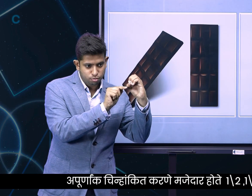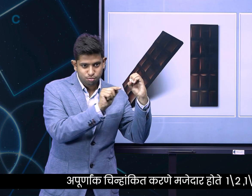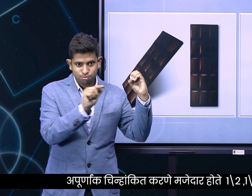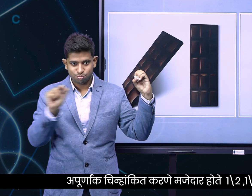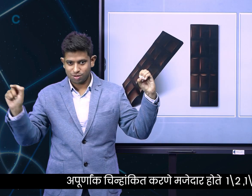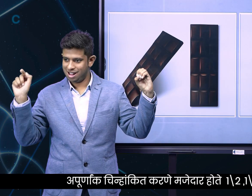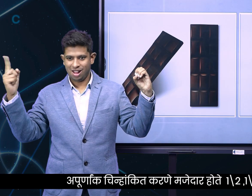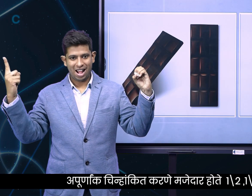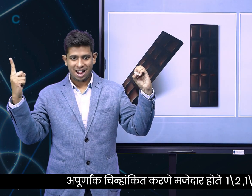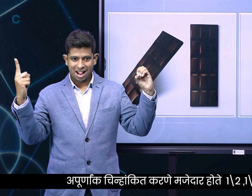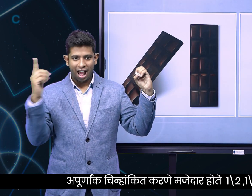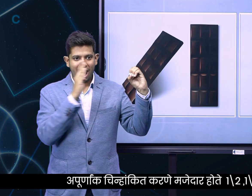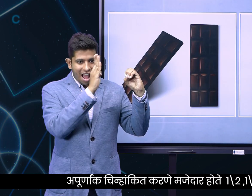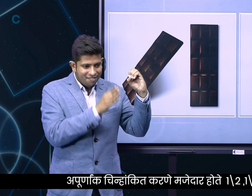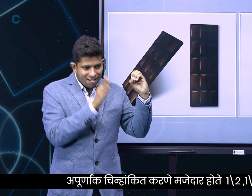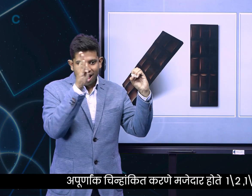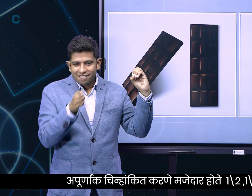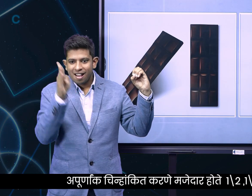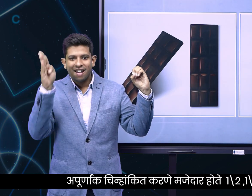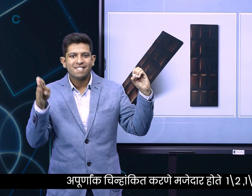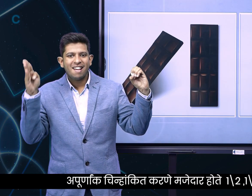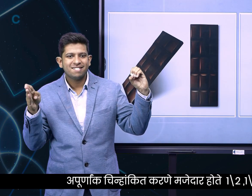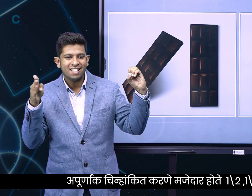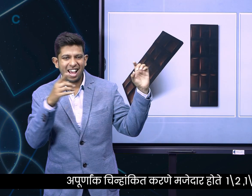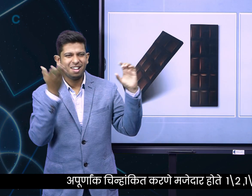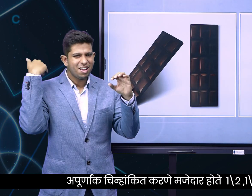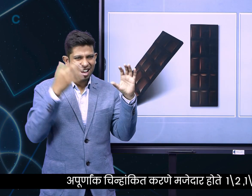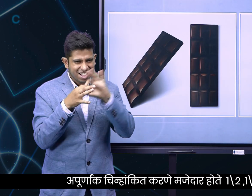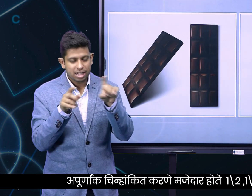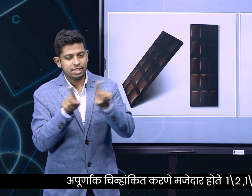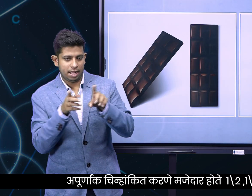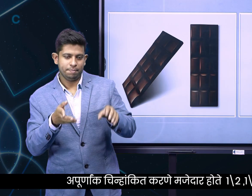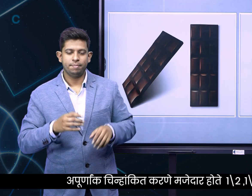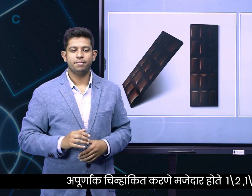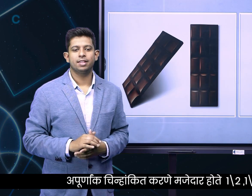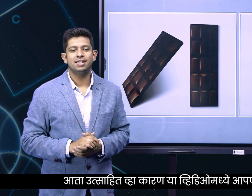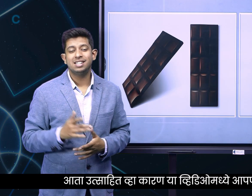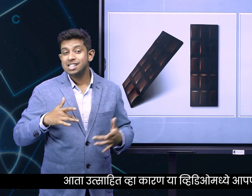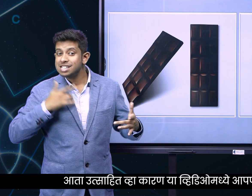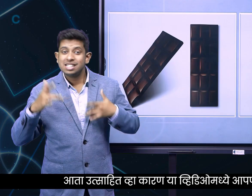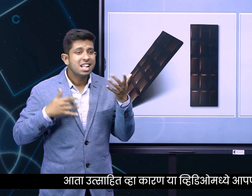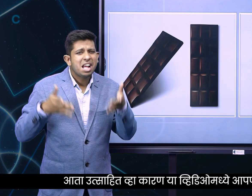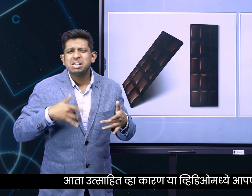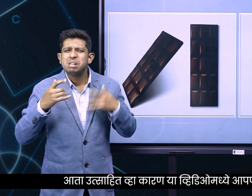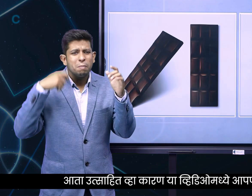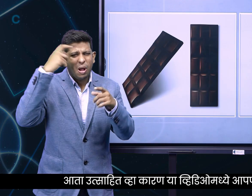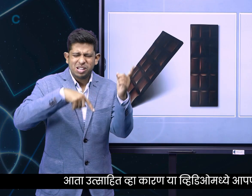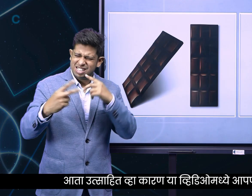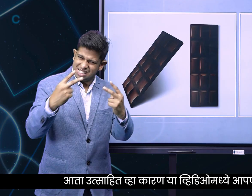होते. 1/2, 1/3 आणि 1/4. आता उत्साहित व्हा, कारण या